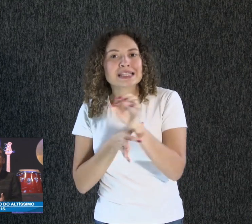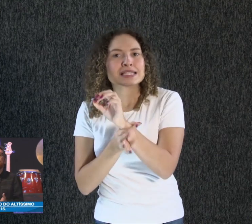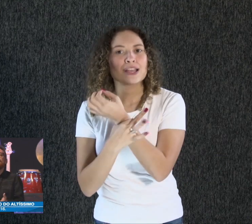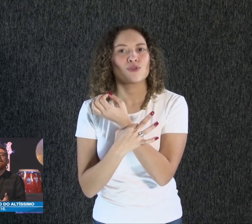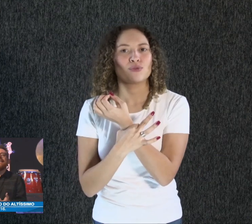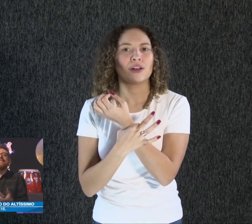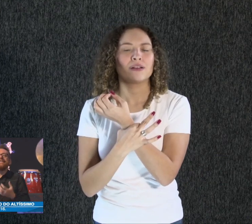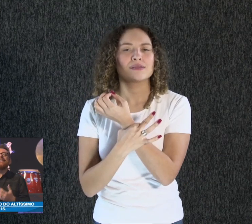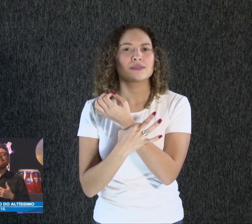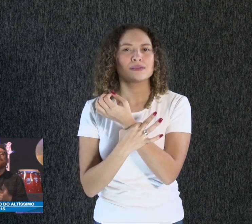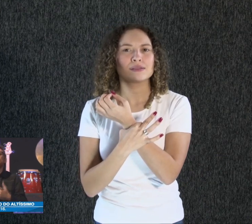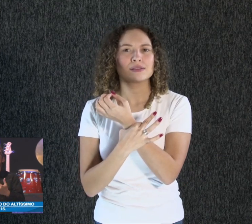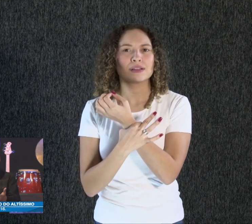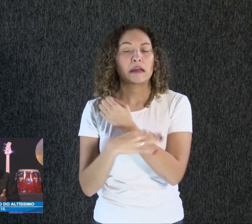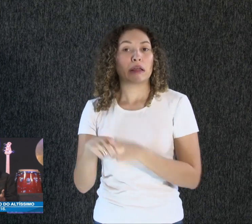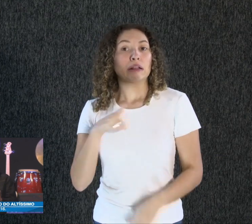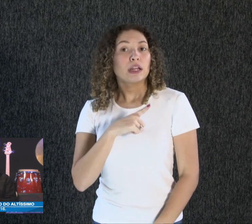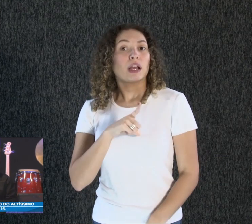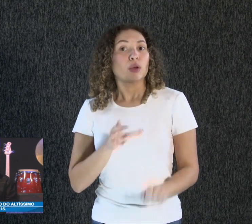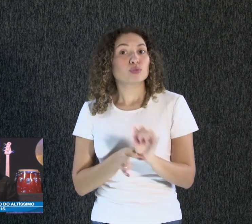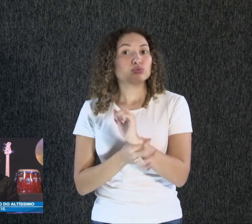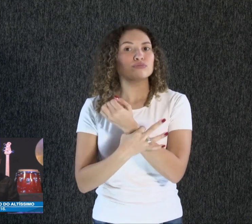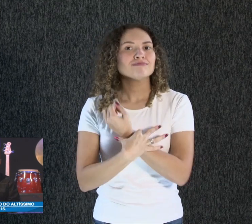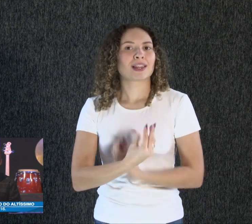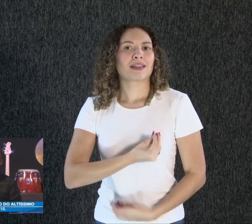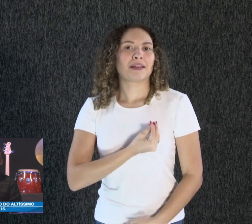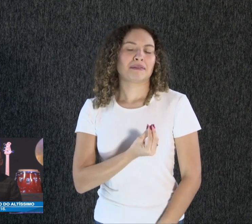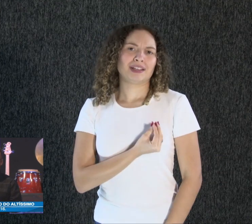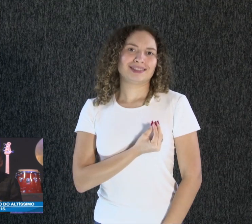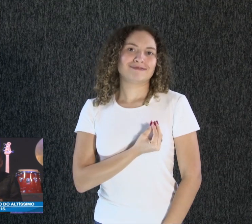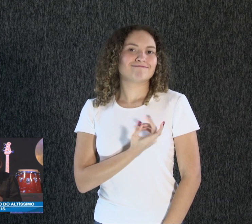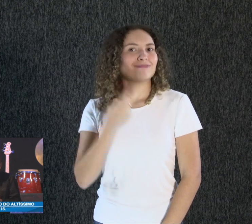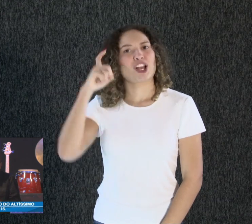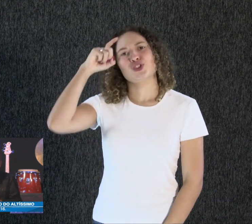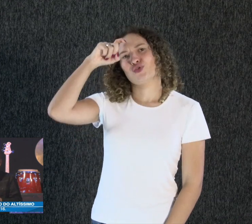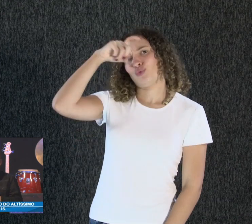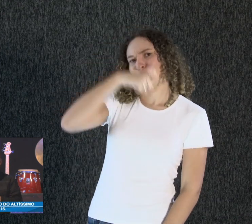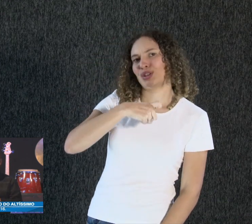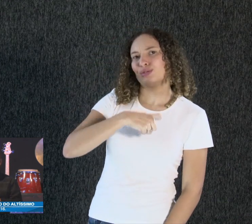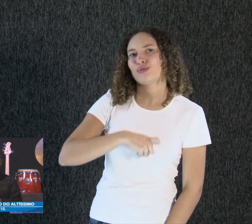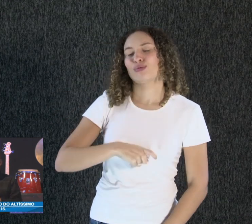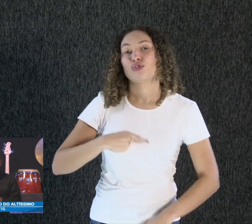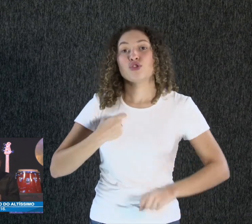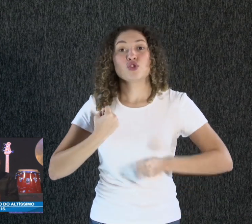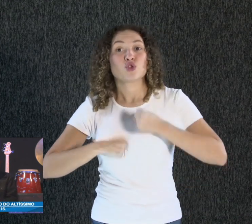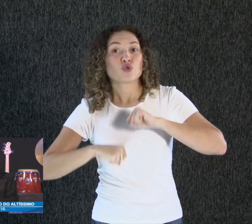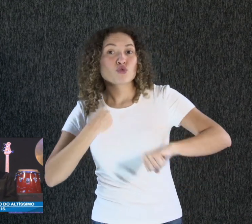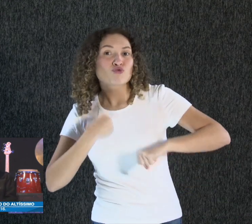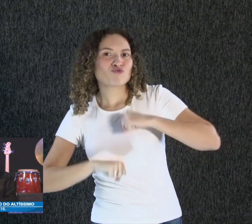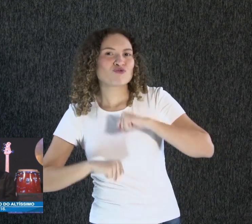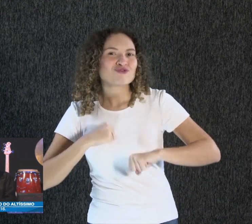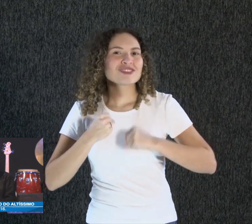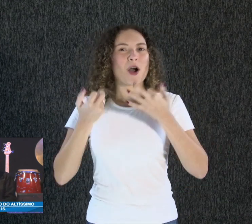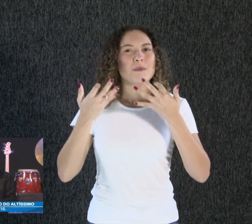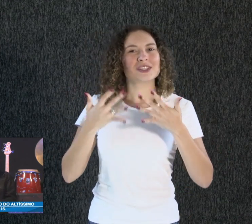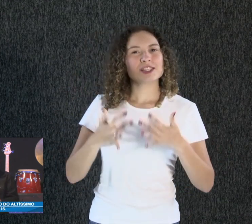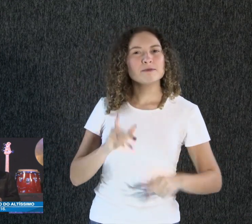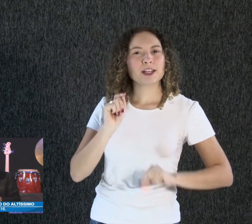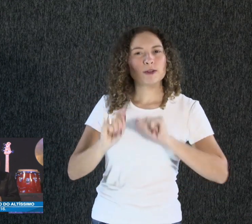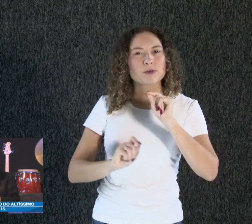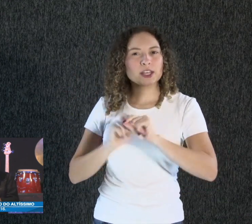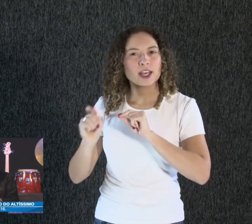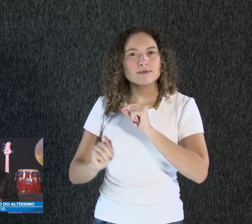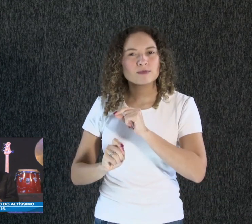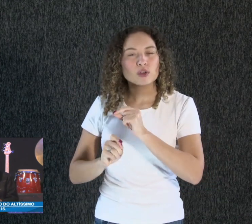sentir e ter segurança na vida. Como é difícil, gente. E este salmo traduz uma